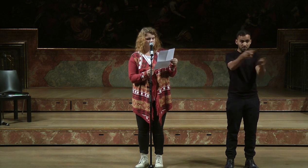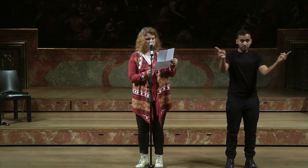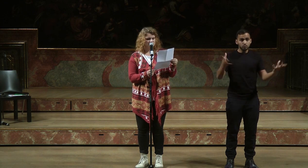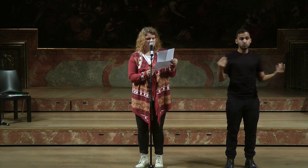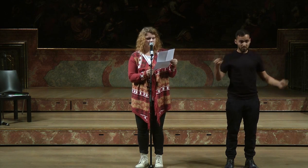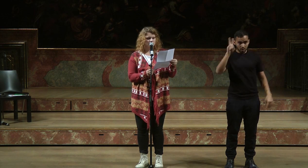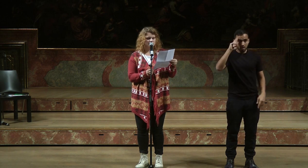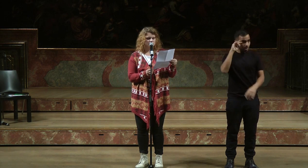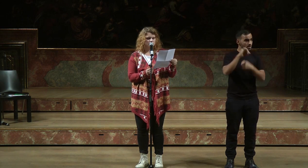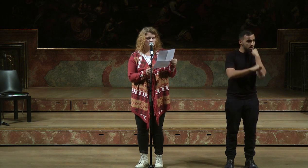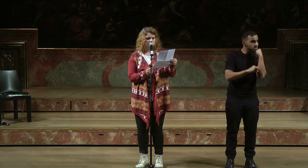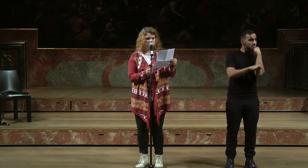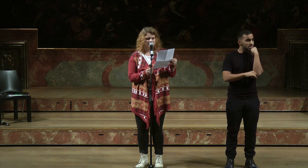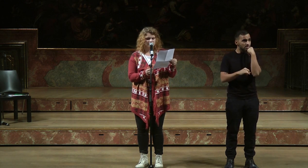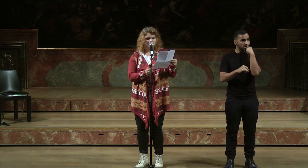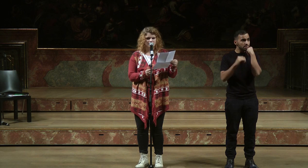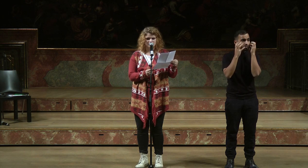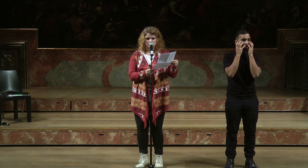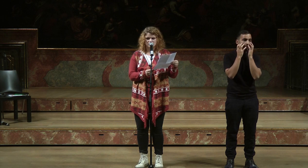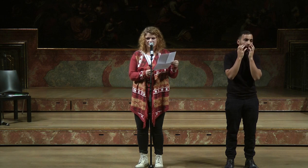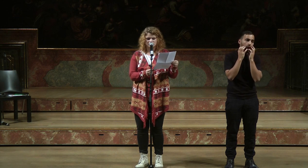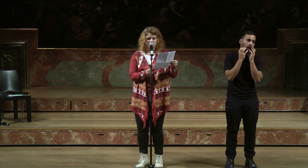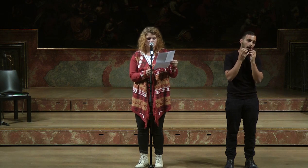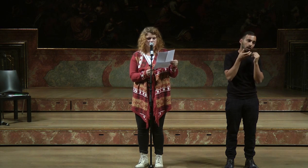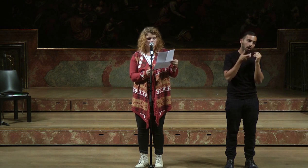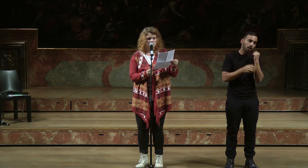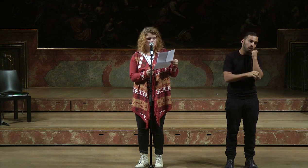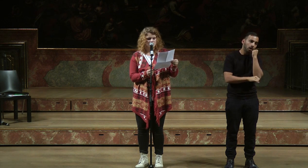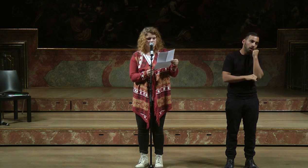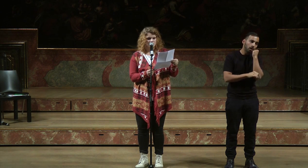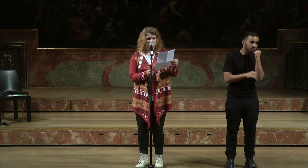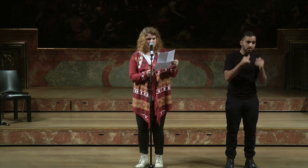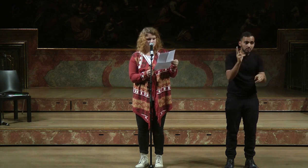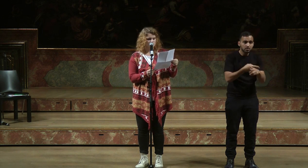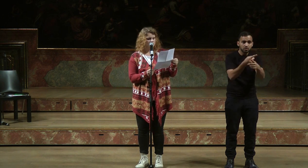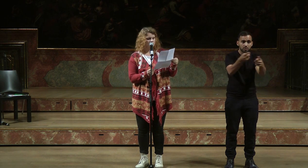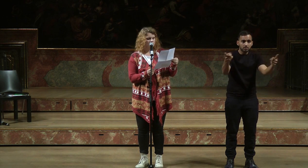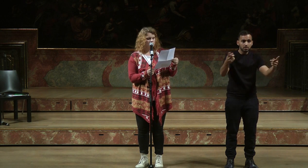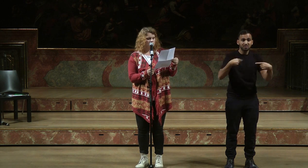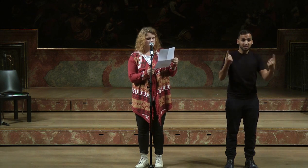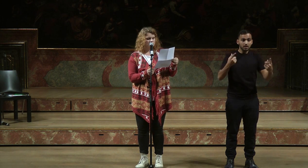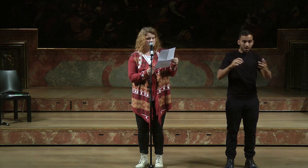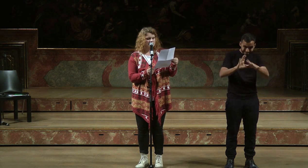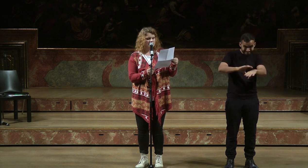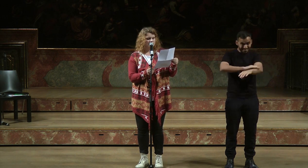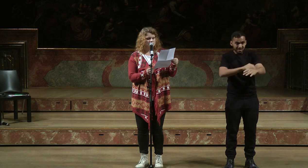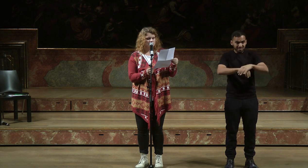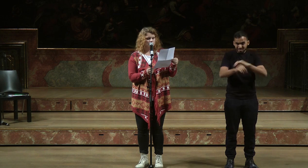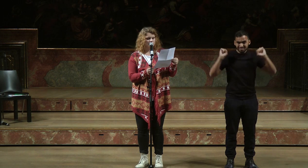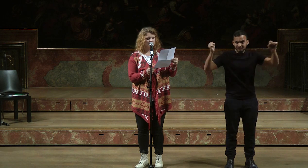das macht uns alt und lässt uns dumm aussehen, wenn wir dabei den Mund leicht offen halten. Wir handeln so wenig und das macht uns träge und wir sehen ungepflegt